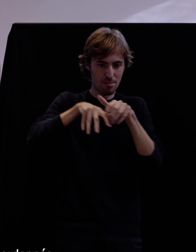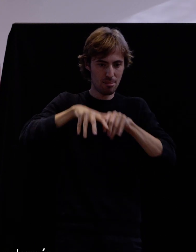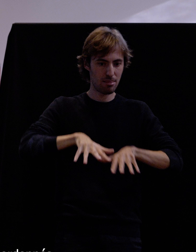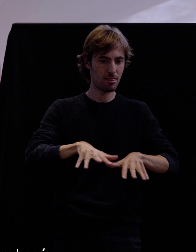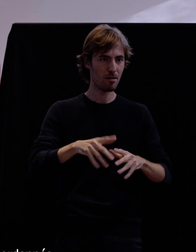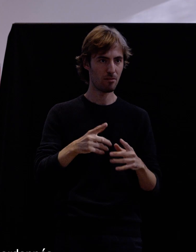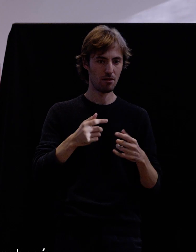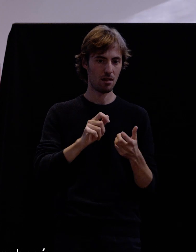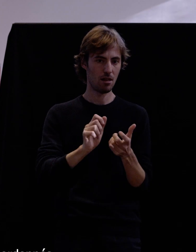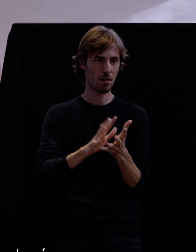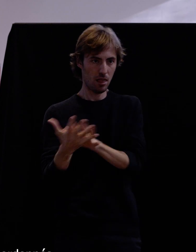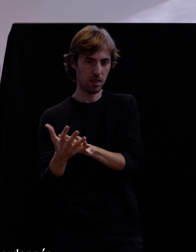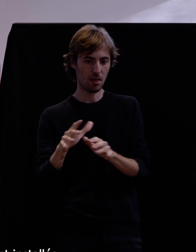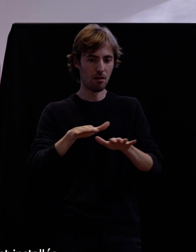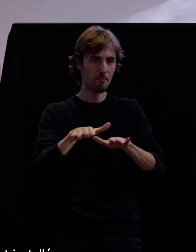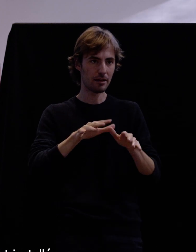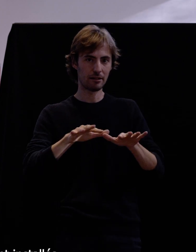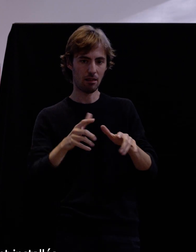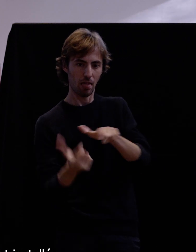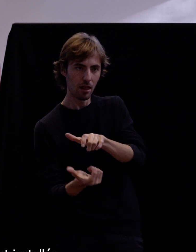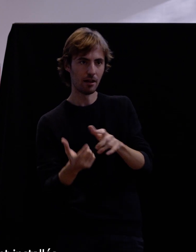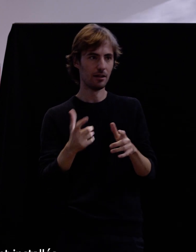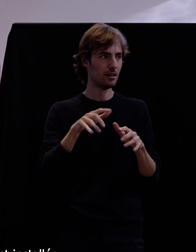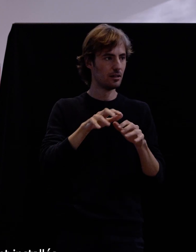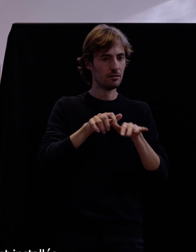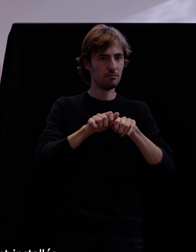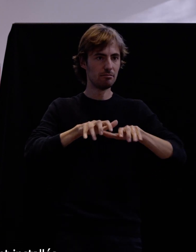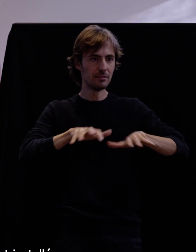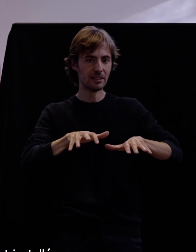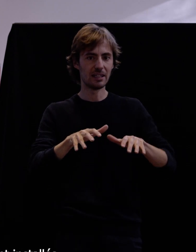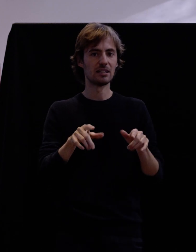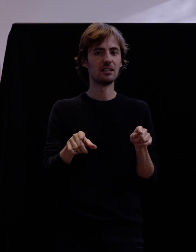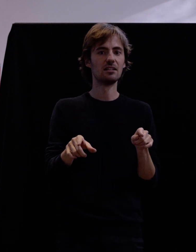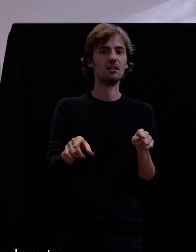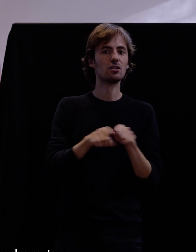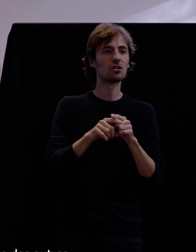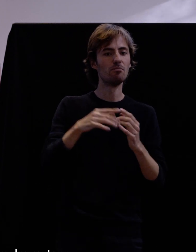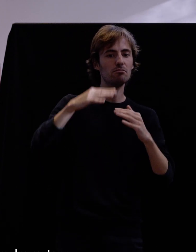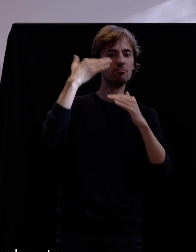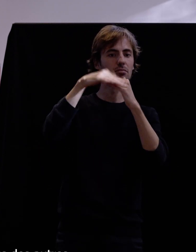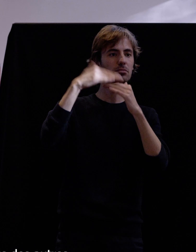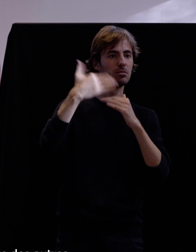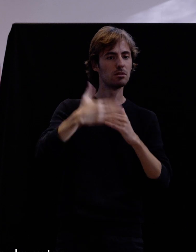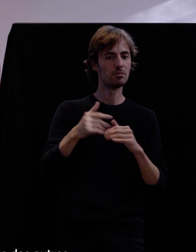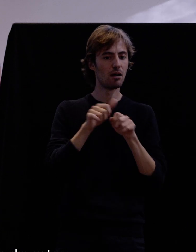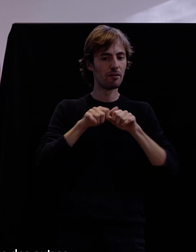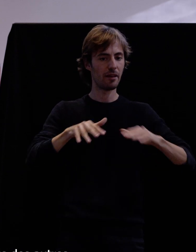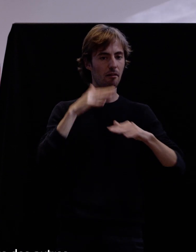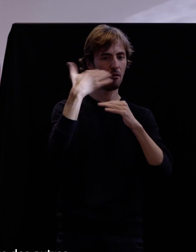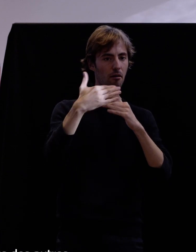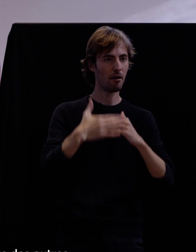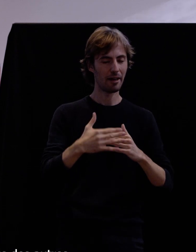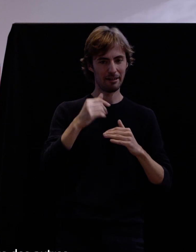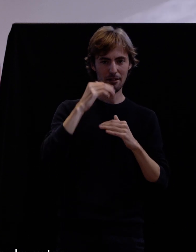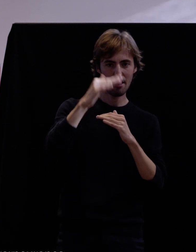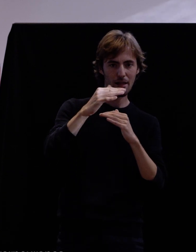coordonnés les uns avec les autres, parce que ce sont des nerfs qui sont installés un petit peu comme des tranches de saucisson les uns en dessous des autres, et qui ont